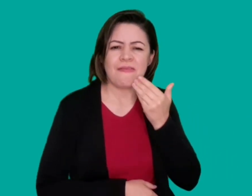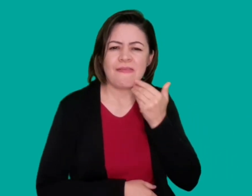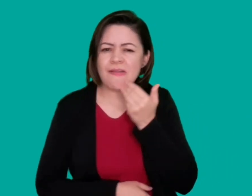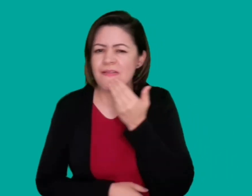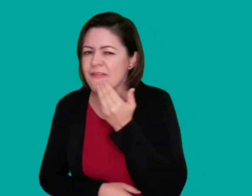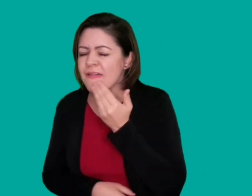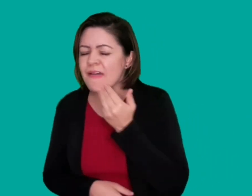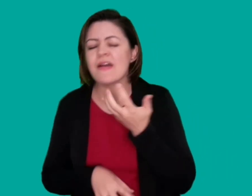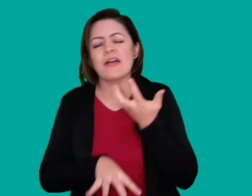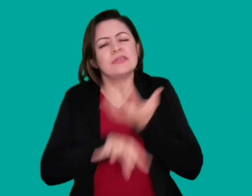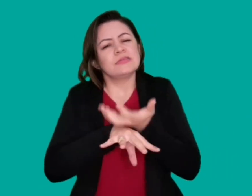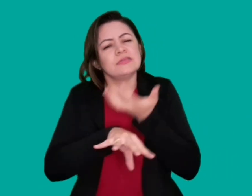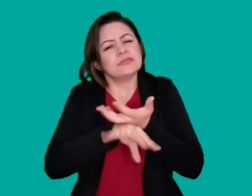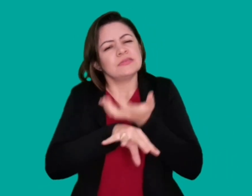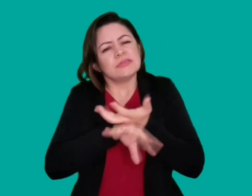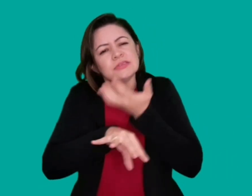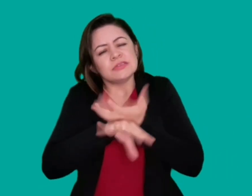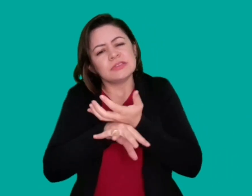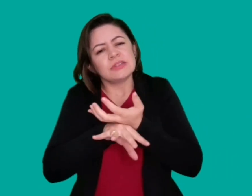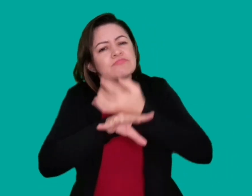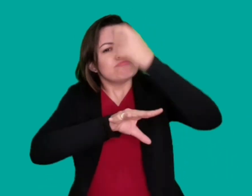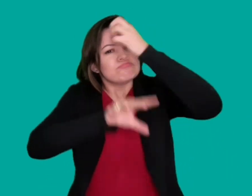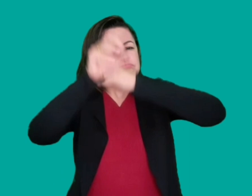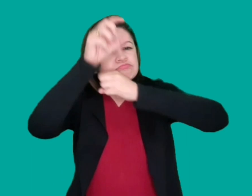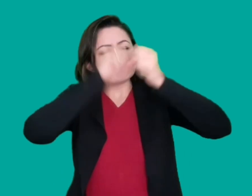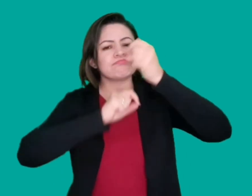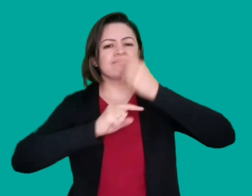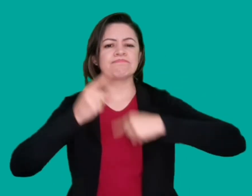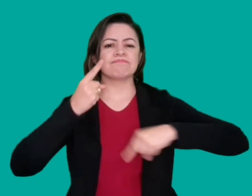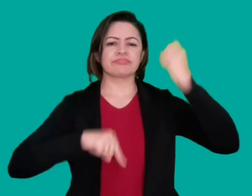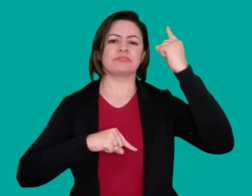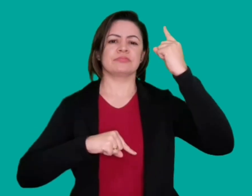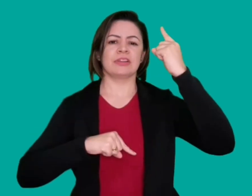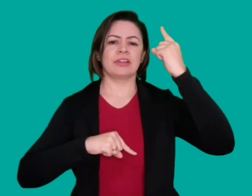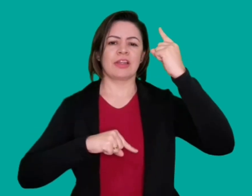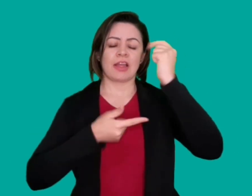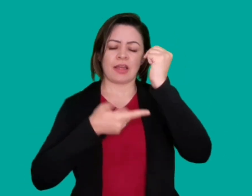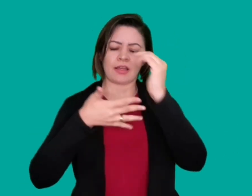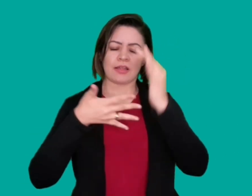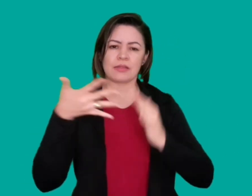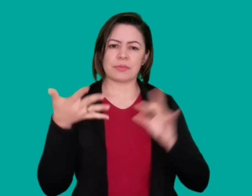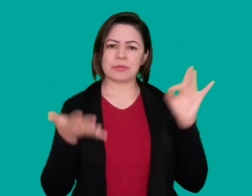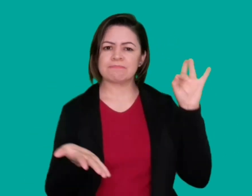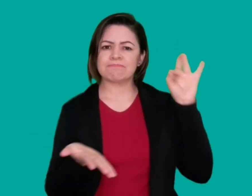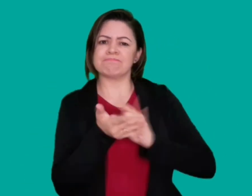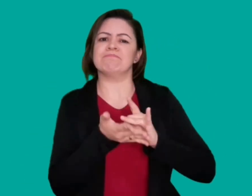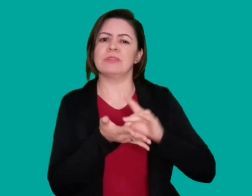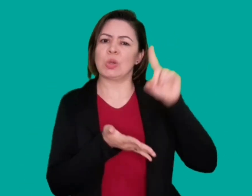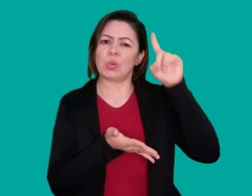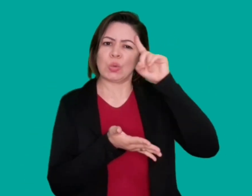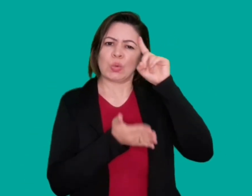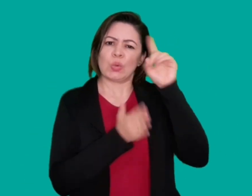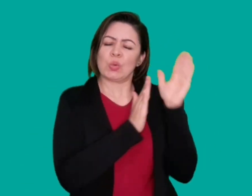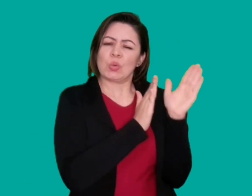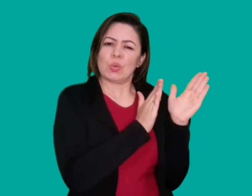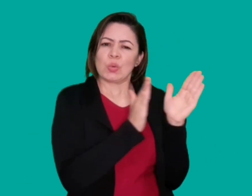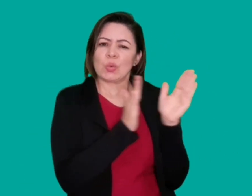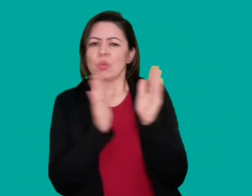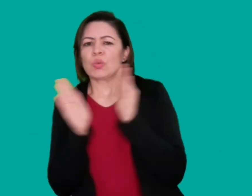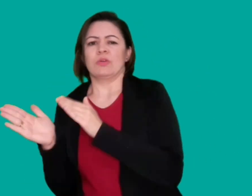essa disciplina e que possa se desenvolver né treinei usem a